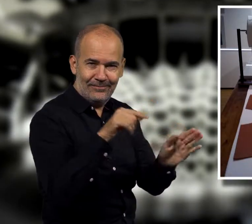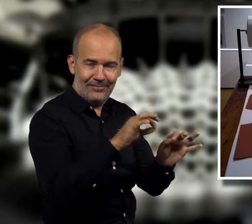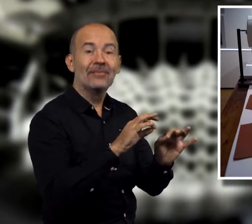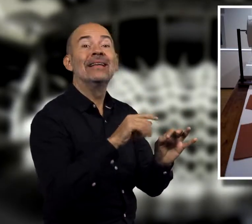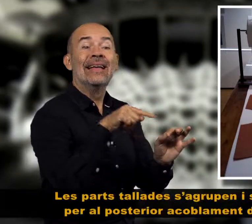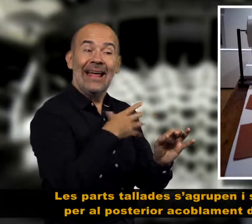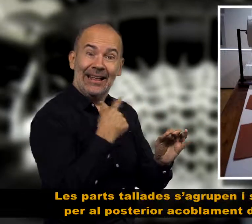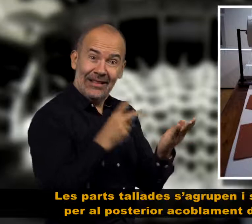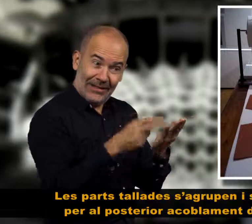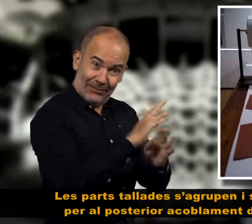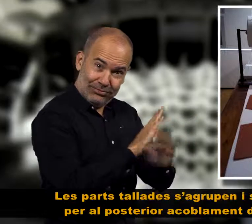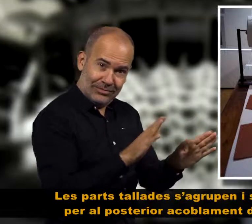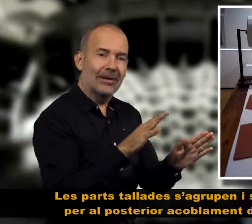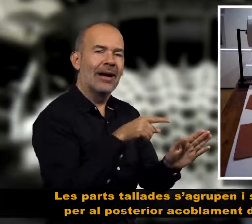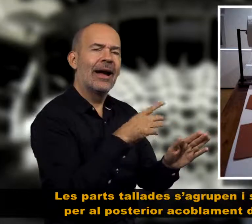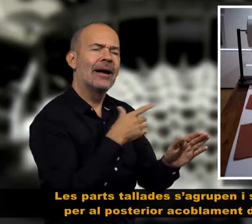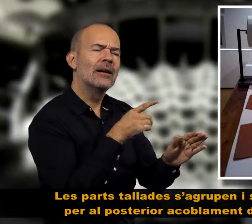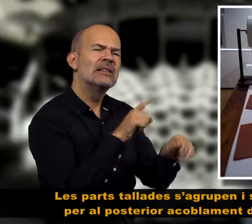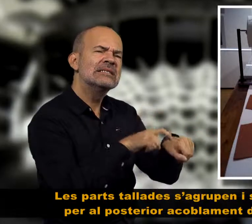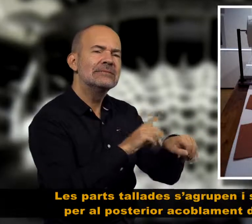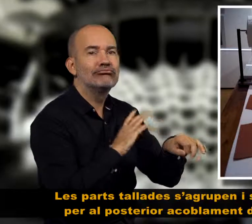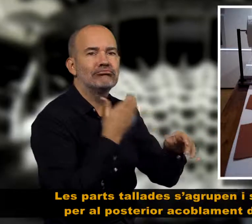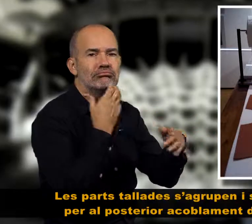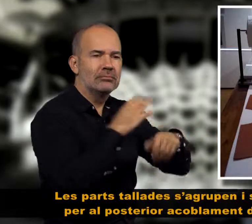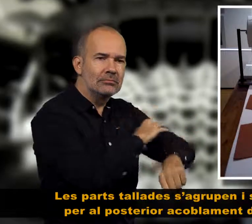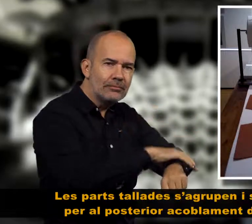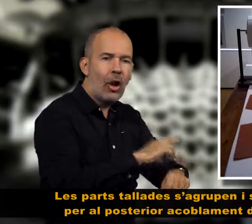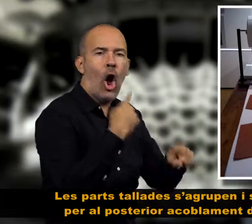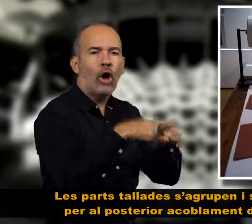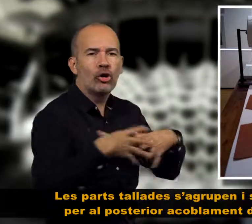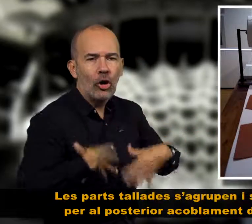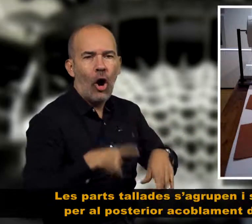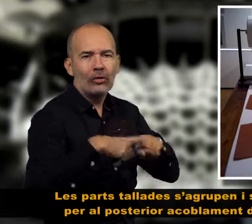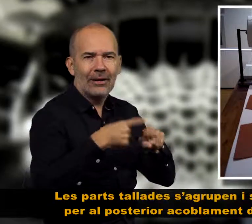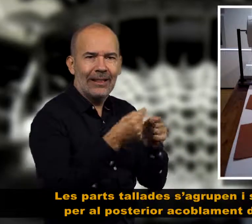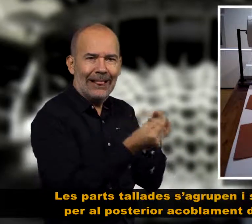Les parts tallades s'agrupen i s'identifiquen per al posterior acoblament de les parts.